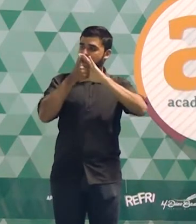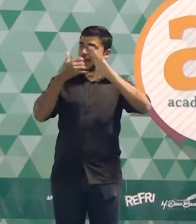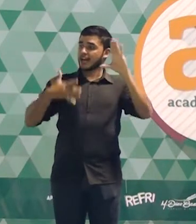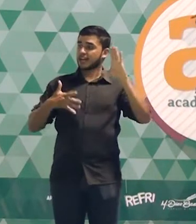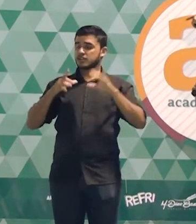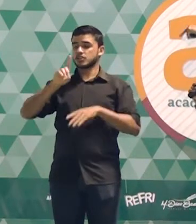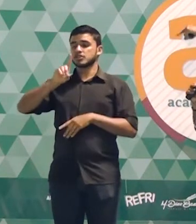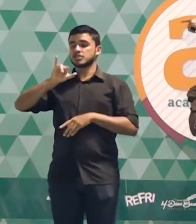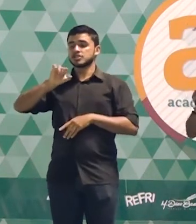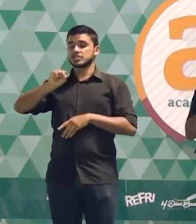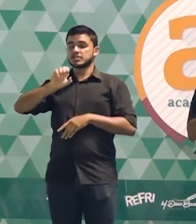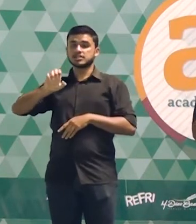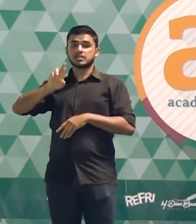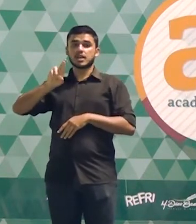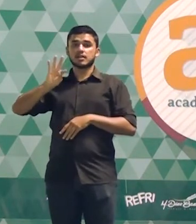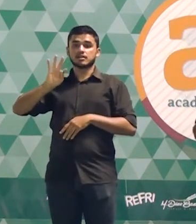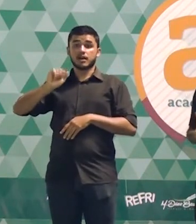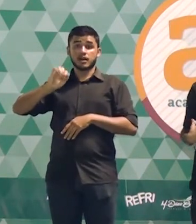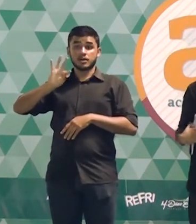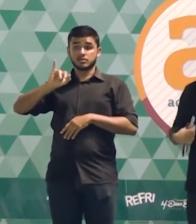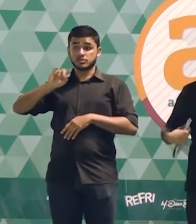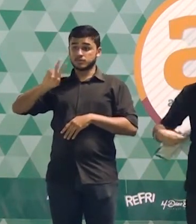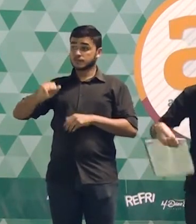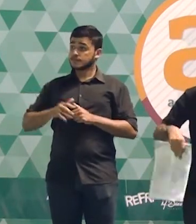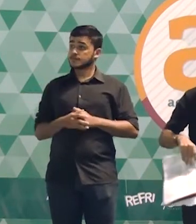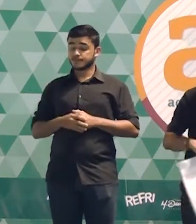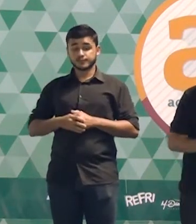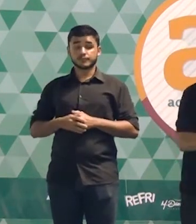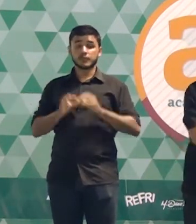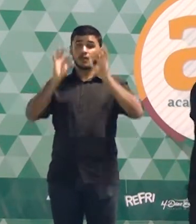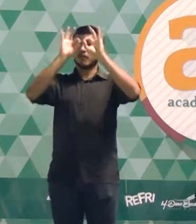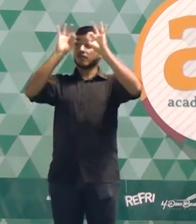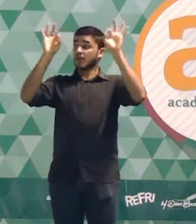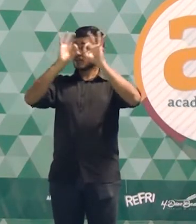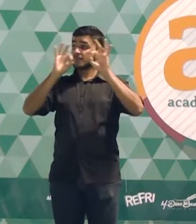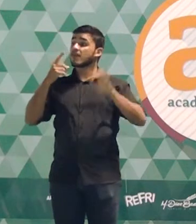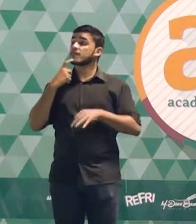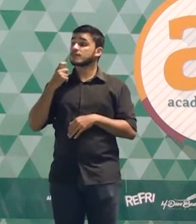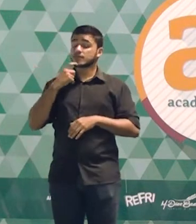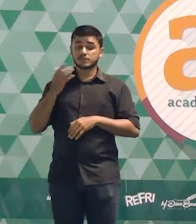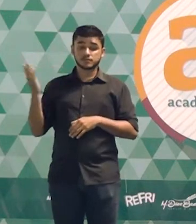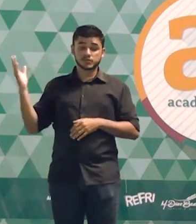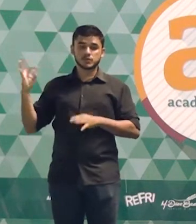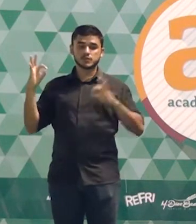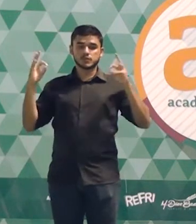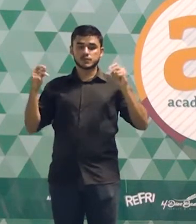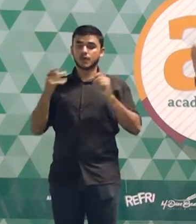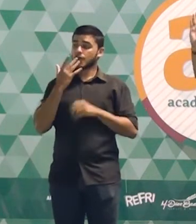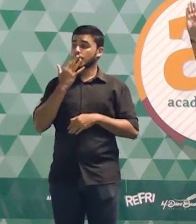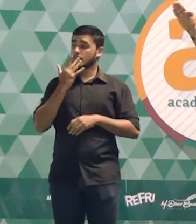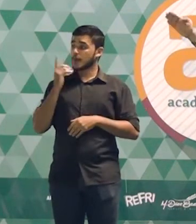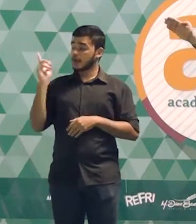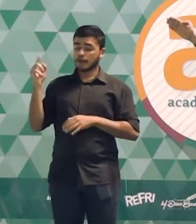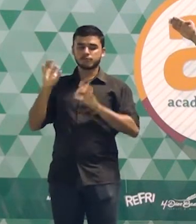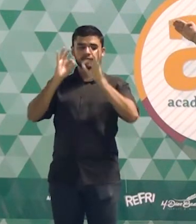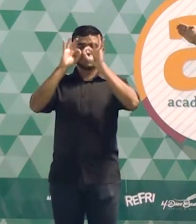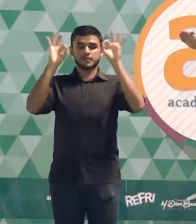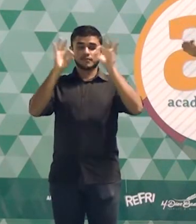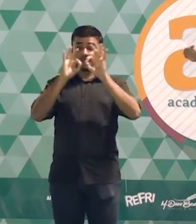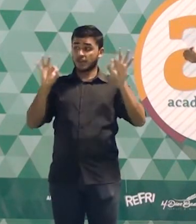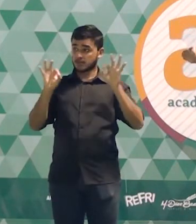dissertativas. Então, os dois primeiros períodos, as duas primeiras frases, são dissertativas. A partir